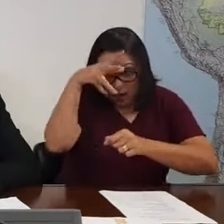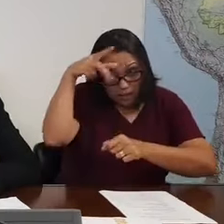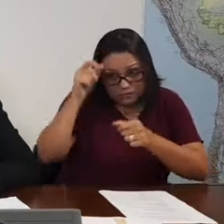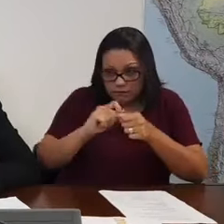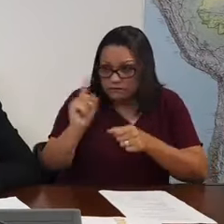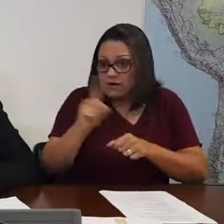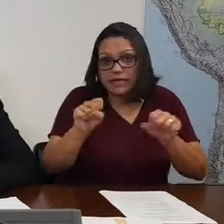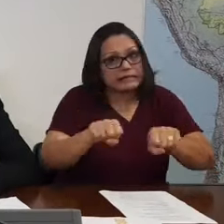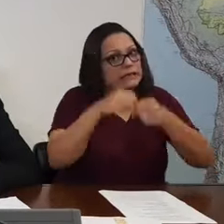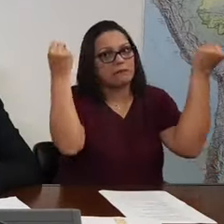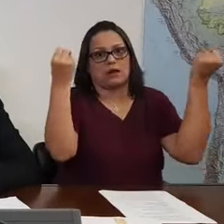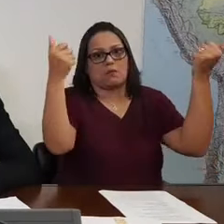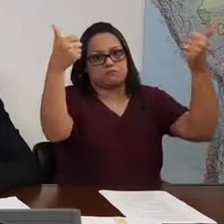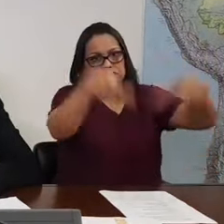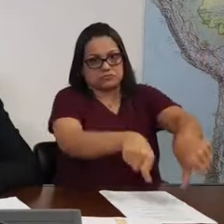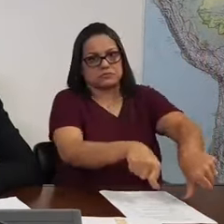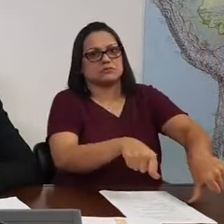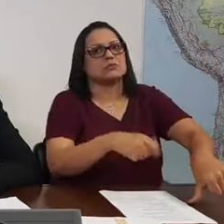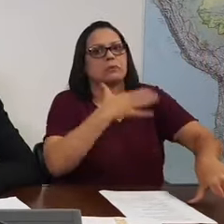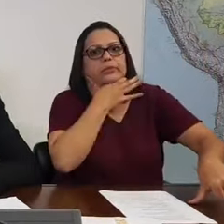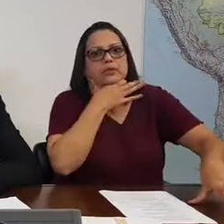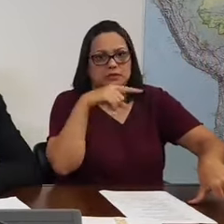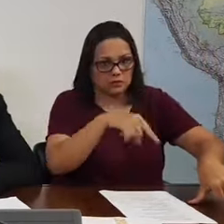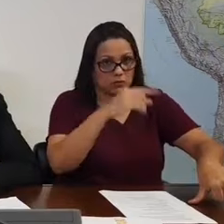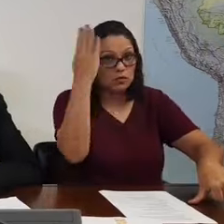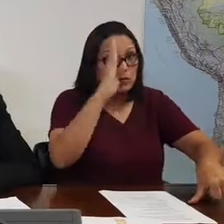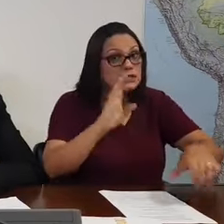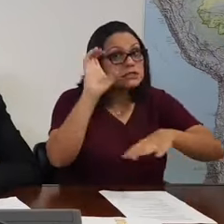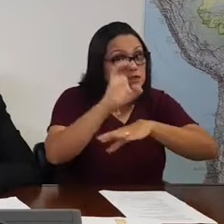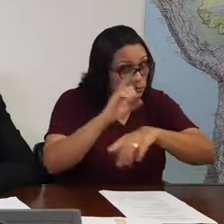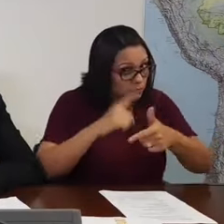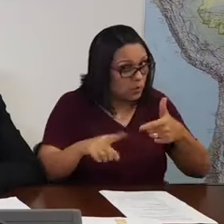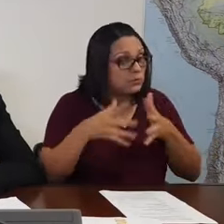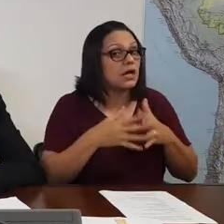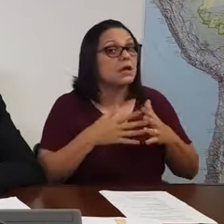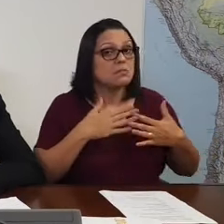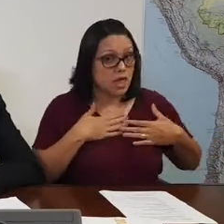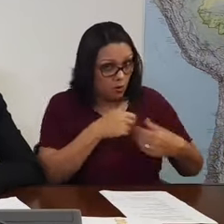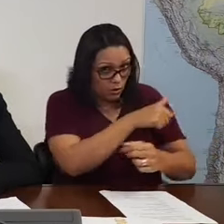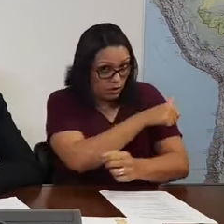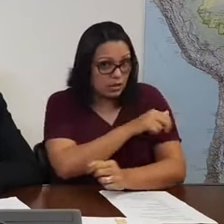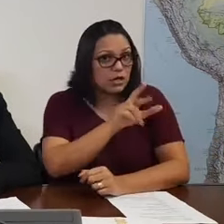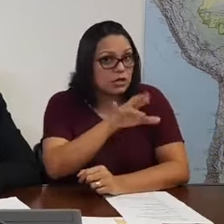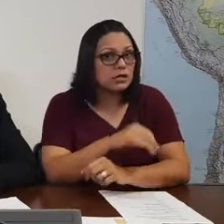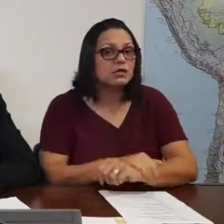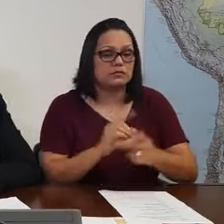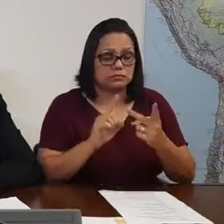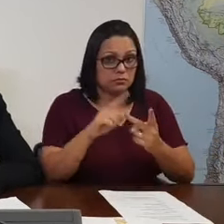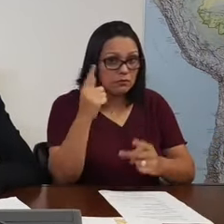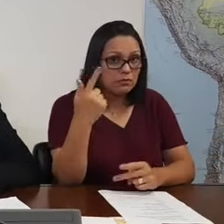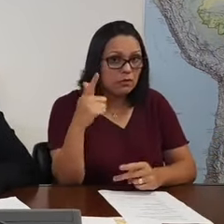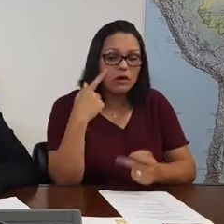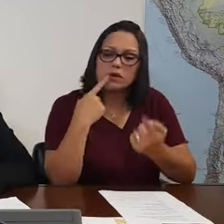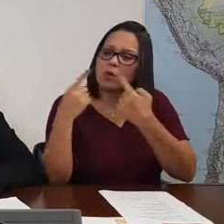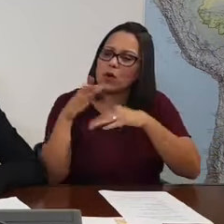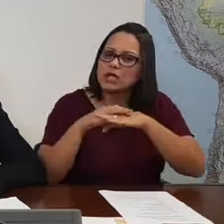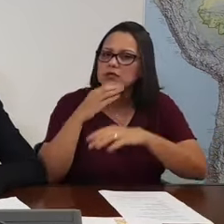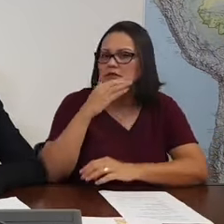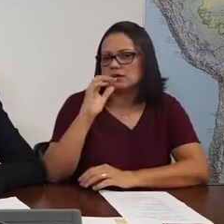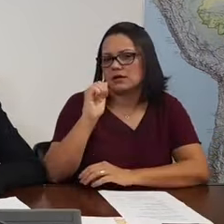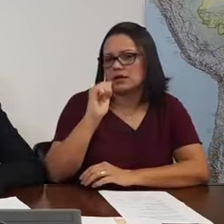E temos estados no Brasil que estão numa situação bastante complicada, como o meu Rio de Janeiro, está complicado ainda. Goiás, tenho conversado com o